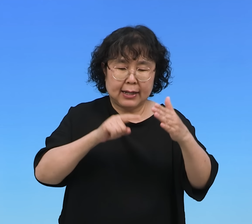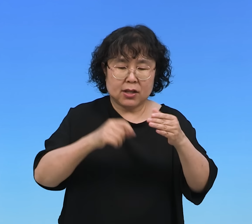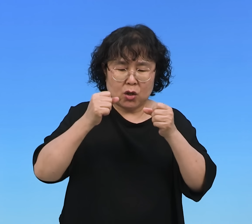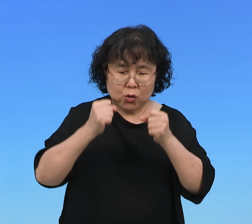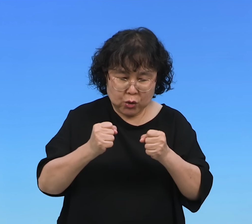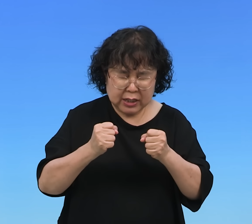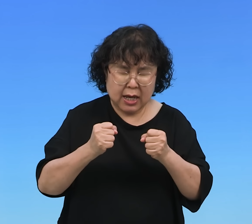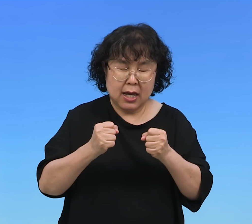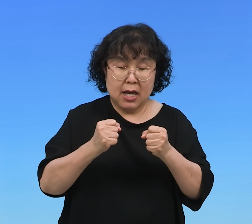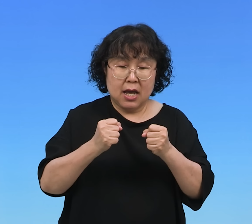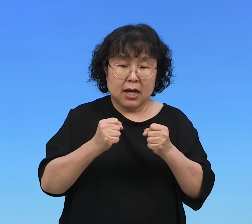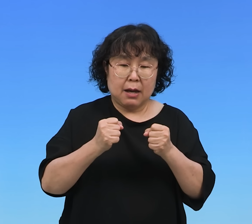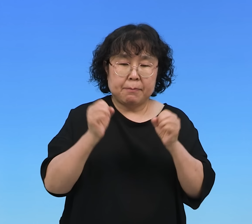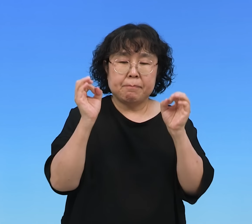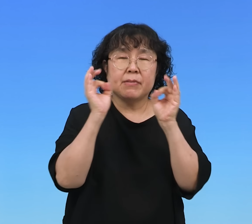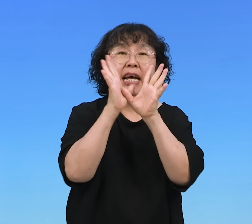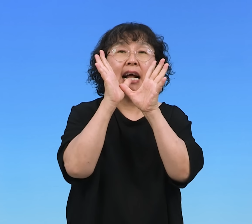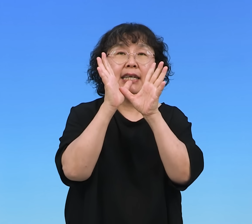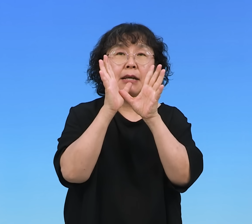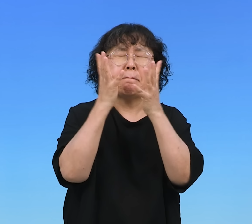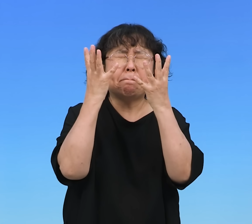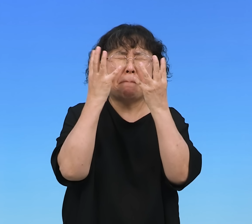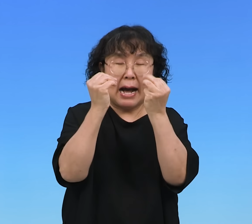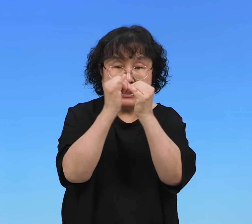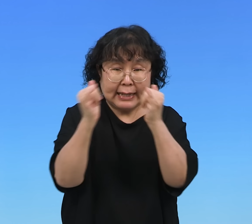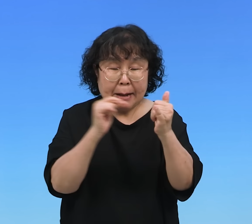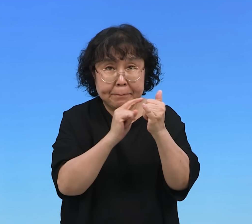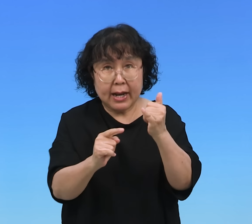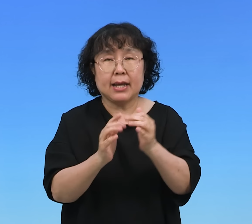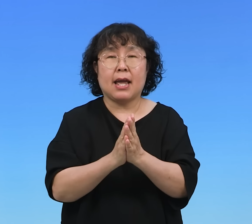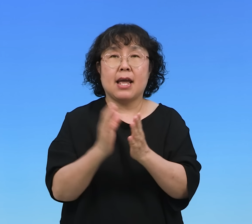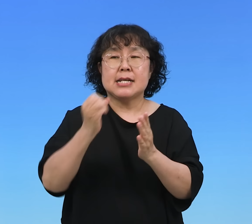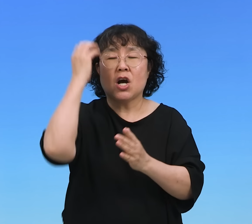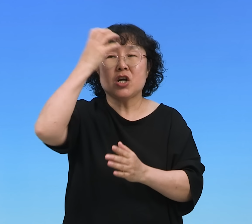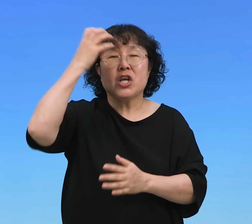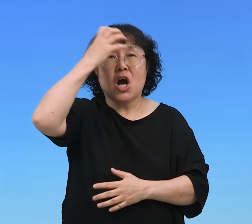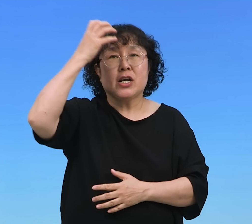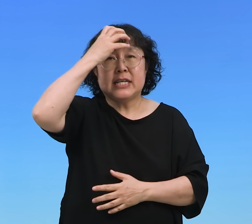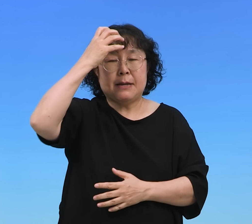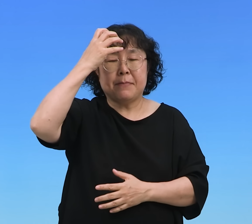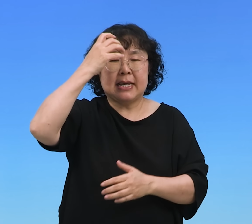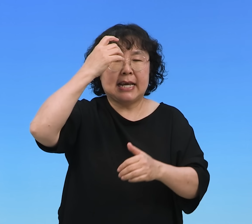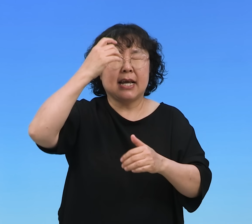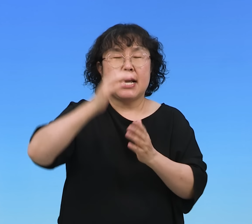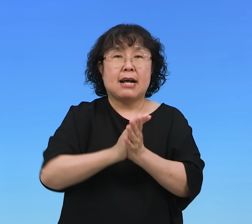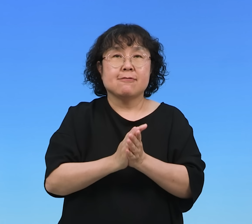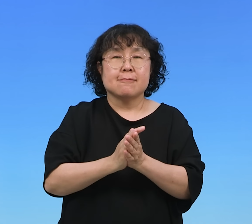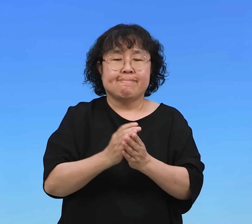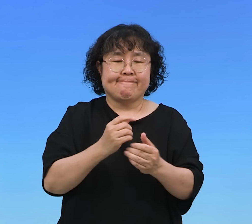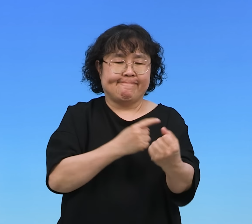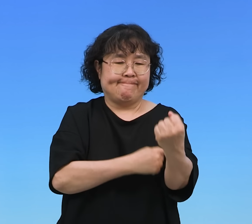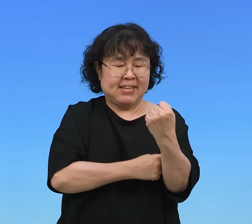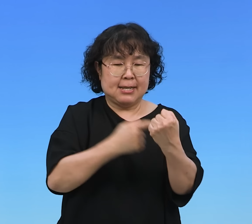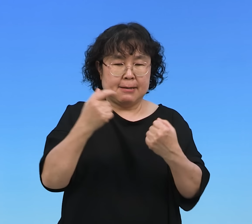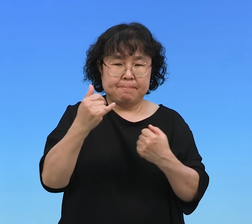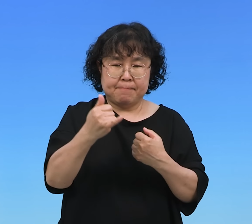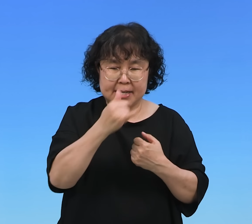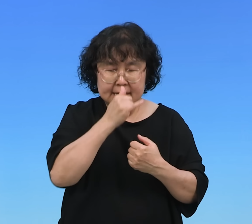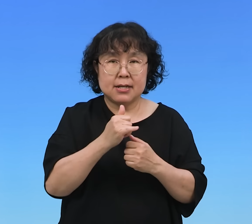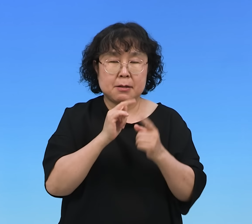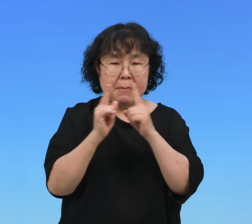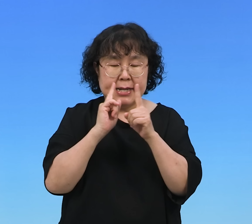없어진 수많은 분들에게 우리 성령님이 초자연적인 음성을 들려주시기 원합니다. 왜